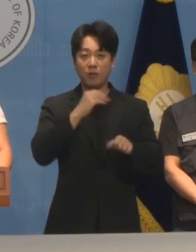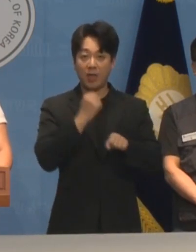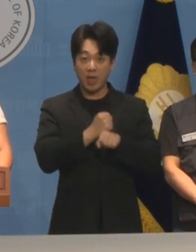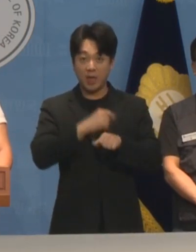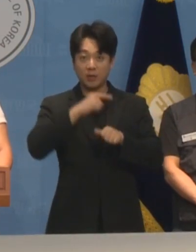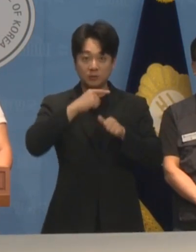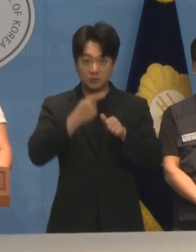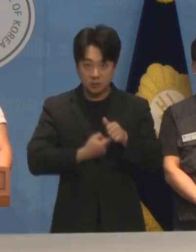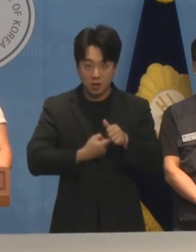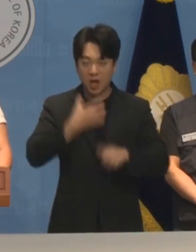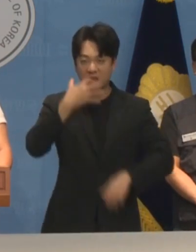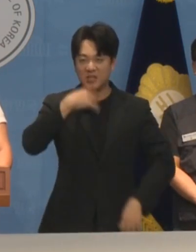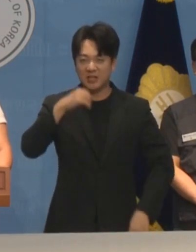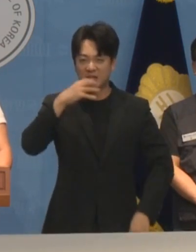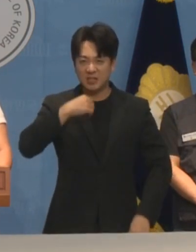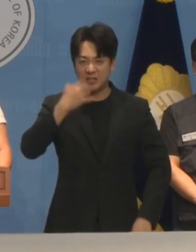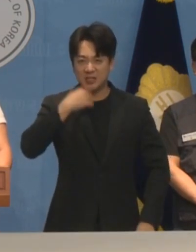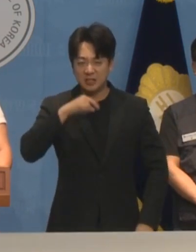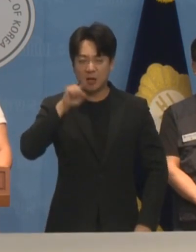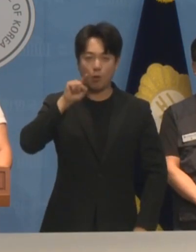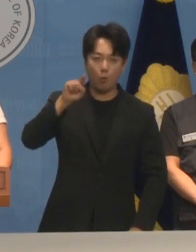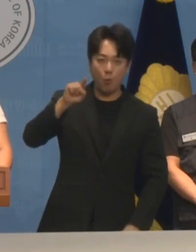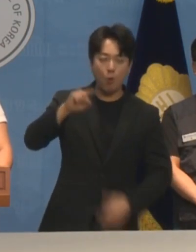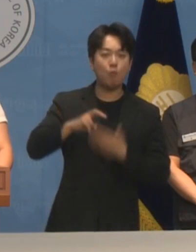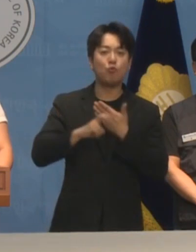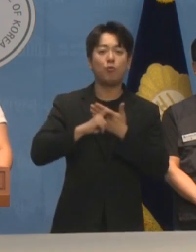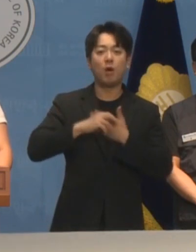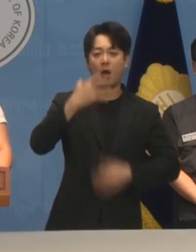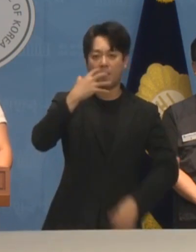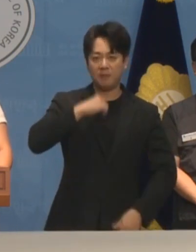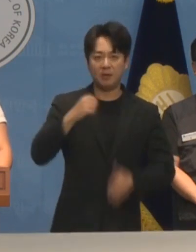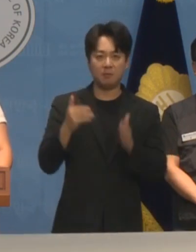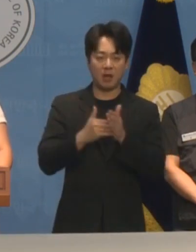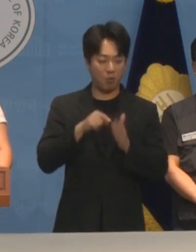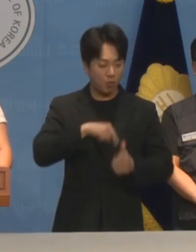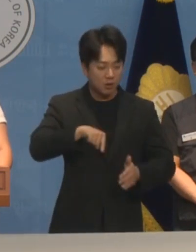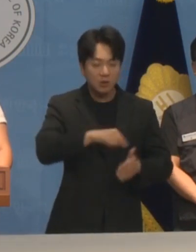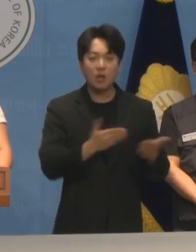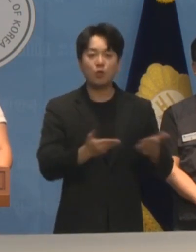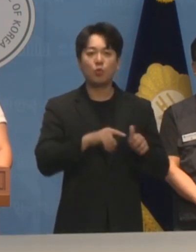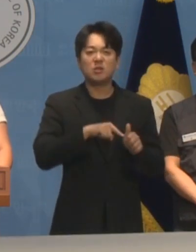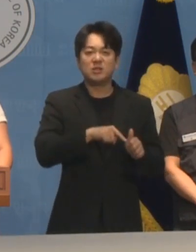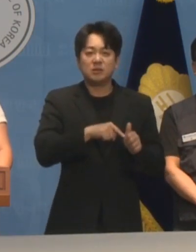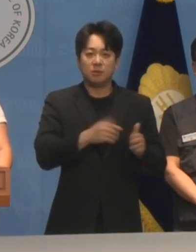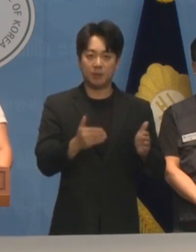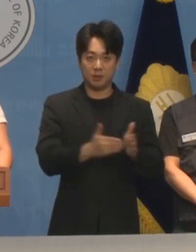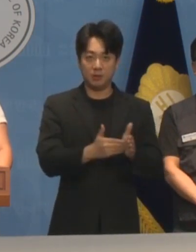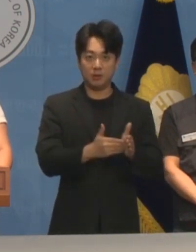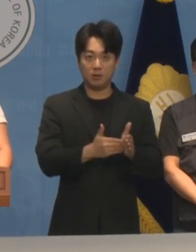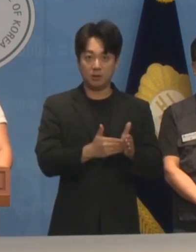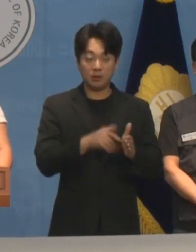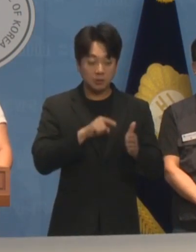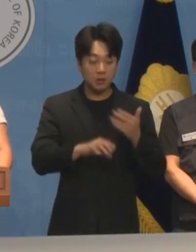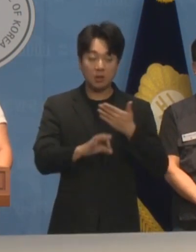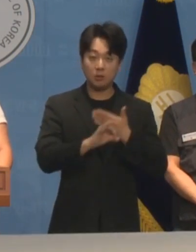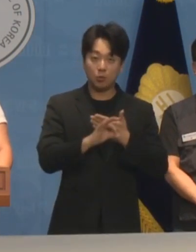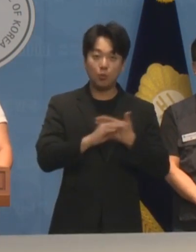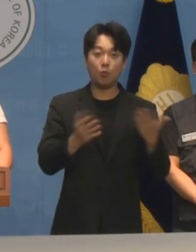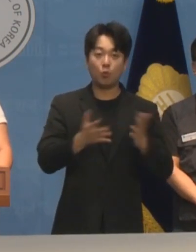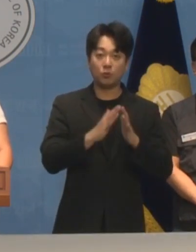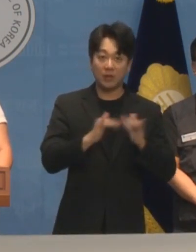수많은 비정규직을 착취하고 차별해왔습니다. 현대자동차 비정규직 노동자들은 비정규직이라 겪는